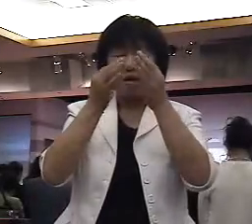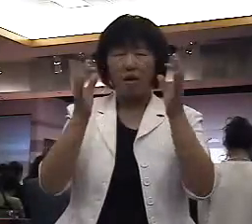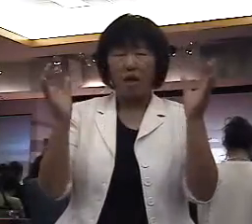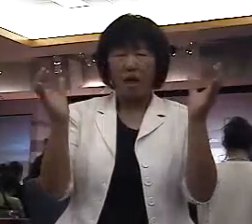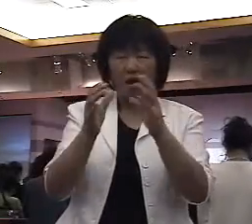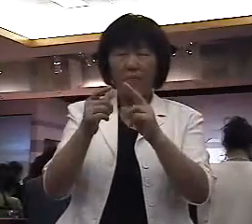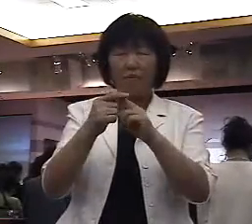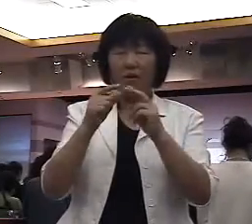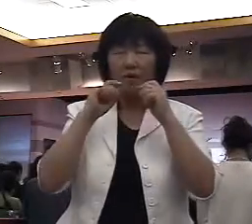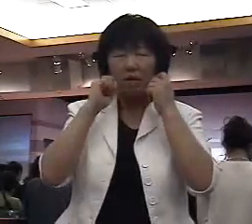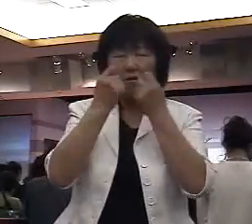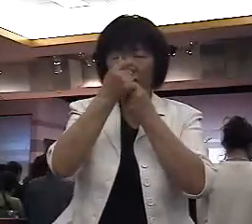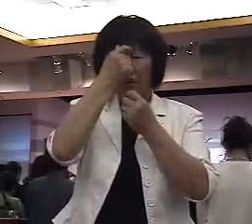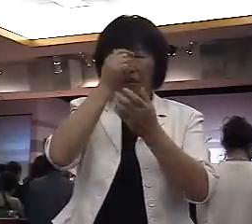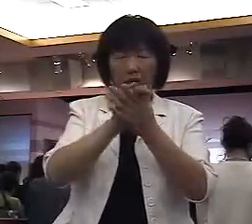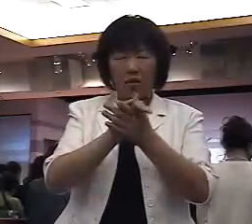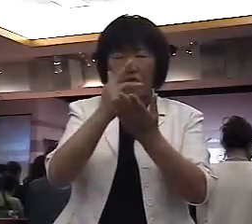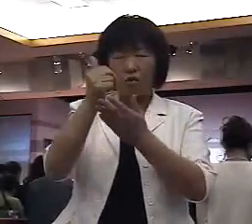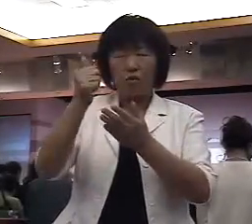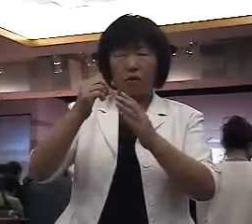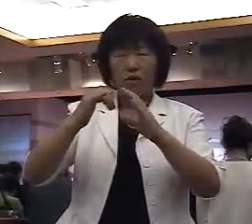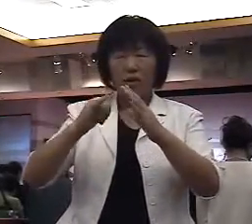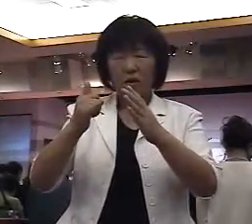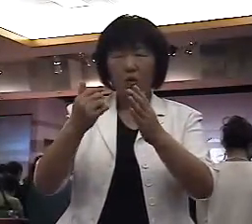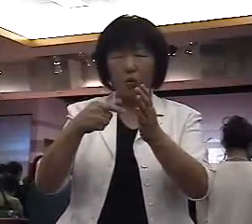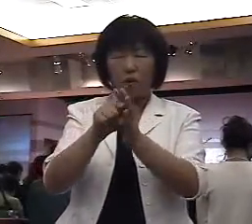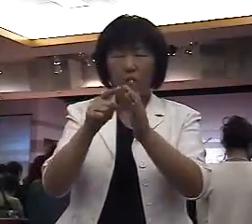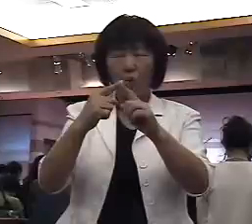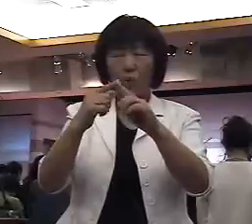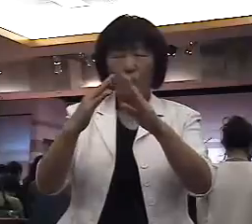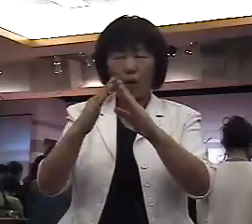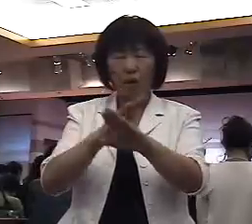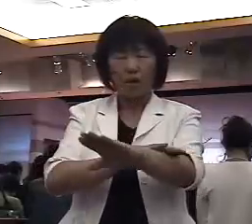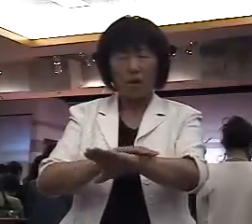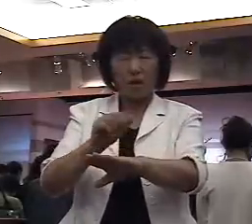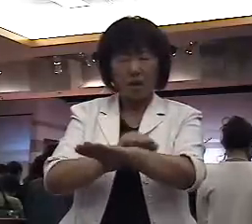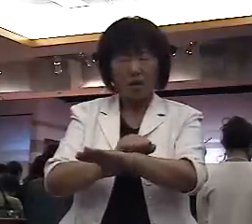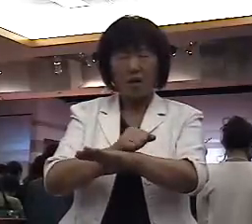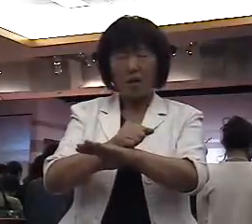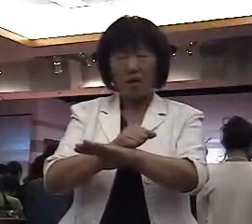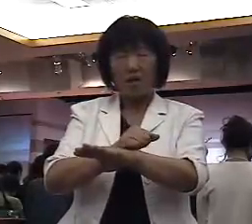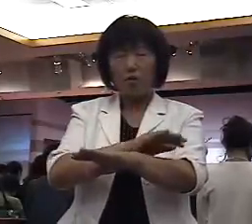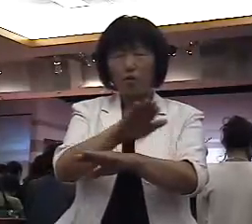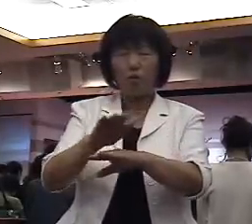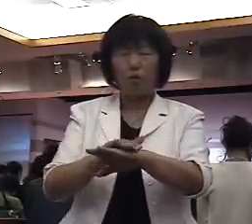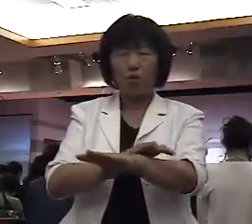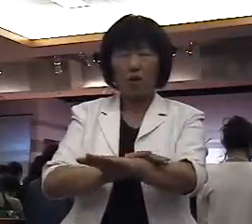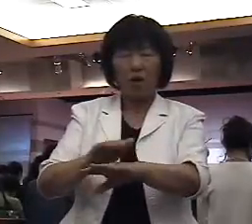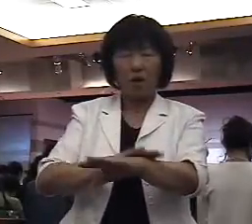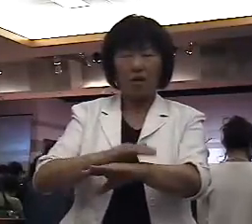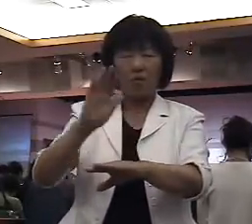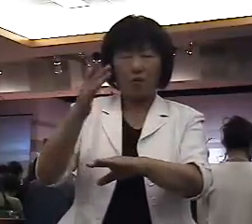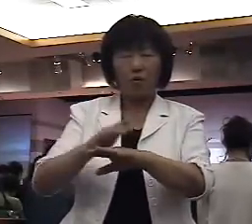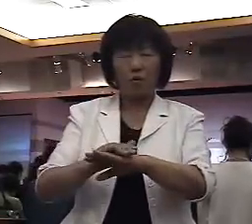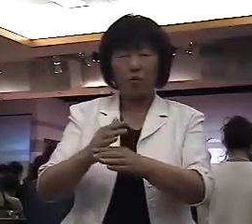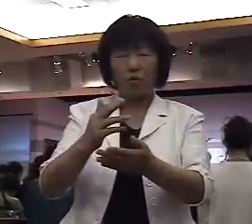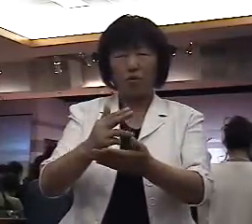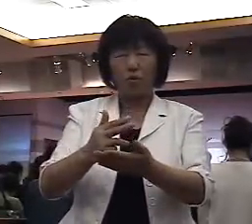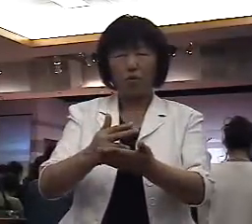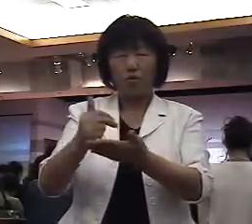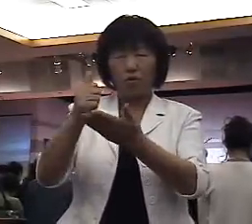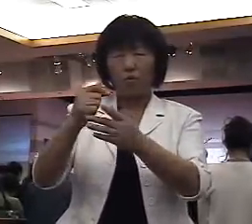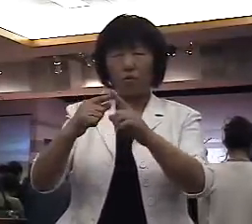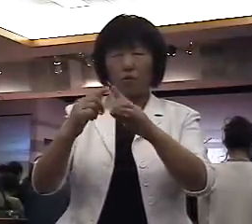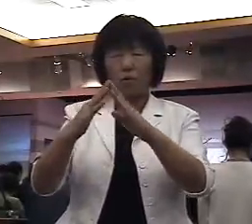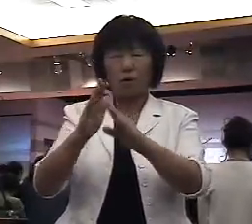축도받기를 바랍니다. 주님의 교회를 위해 기도합시다. 주님의 교회가 잘 돼야 우리가 잘 됩니다. 주님의 교회가 축복받아야 우리